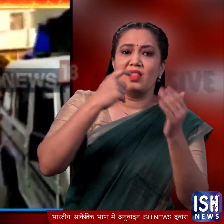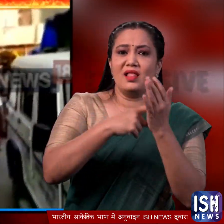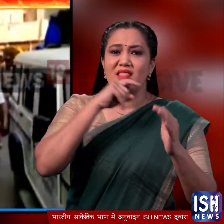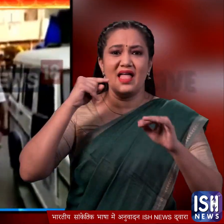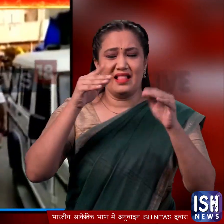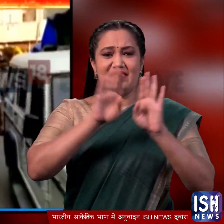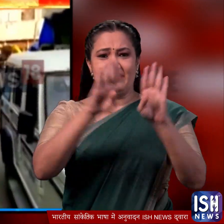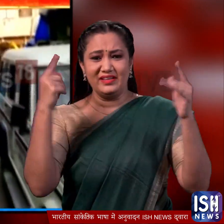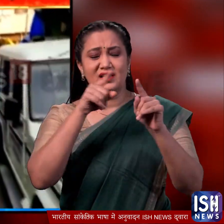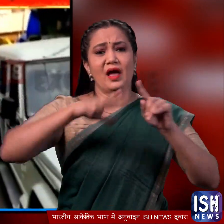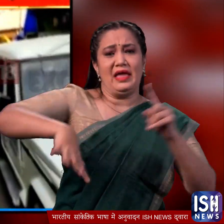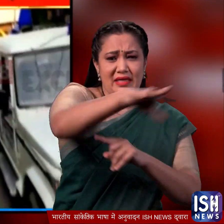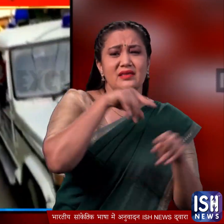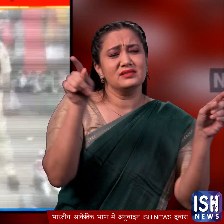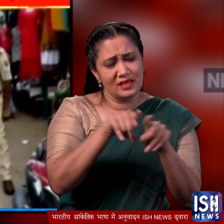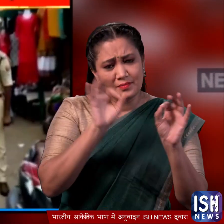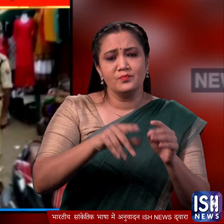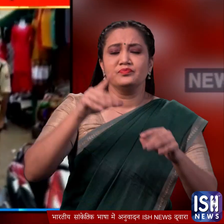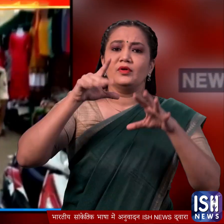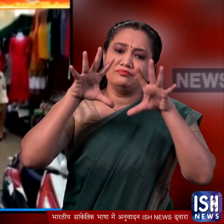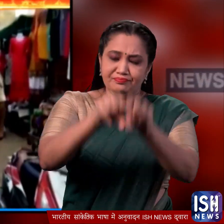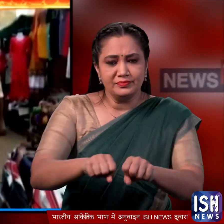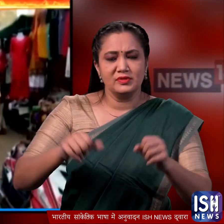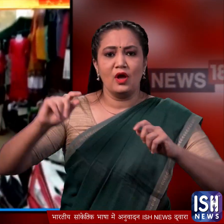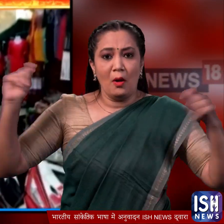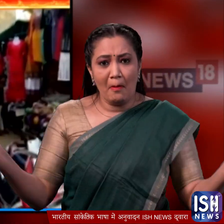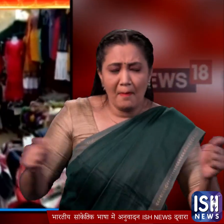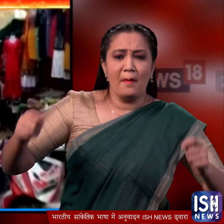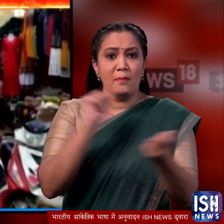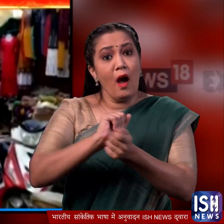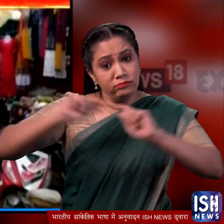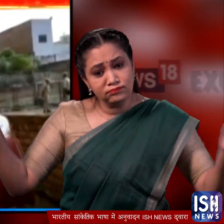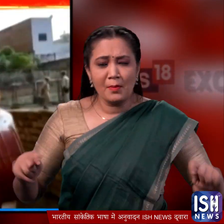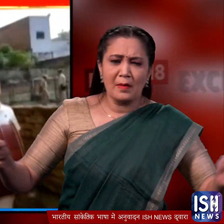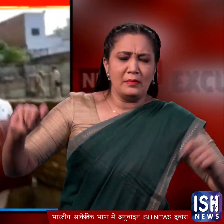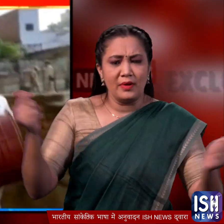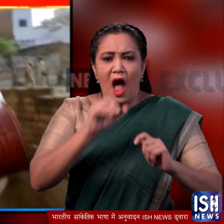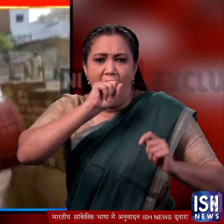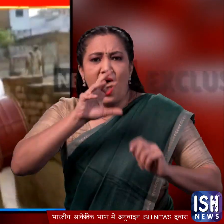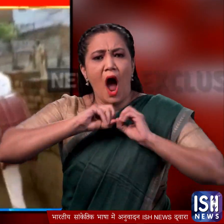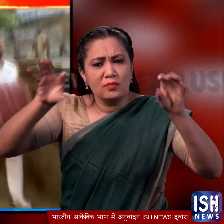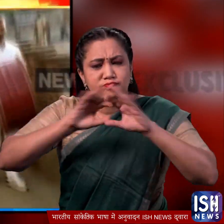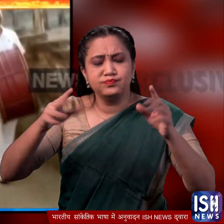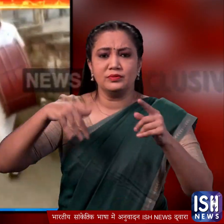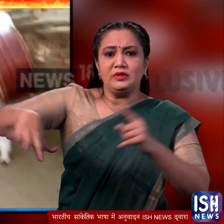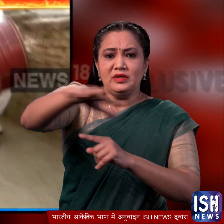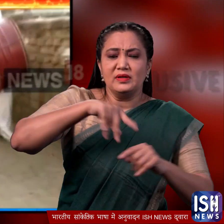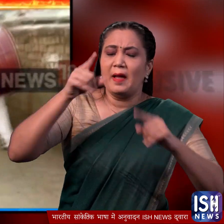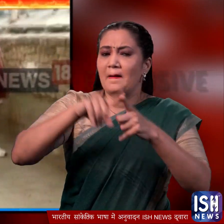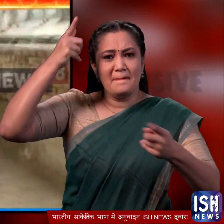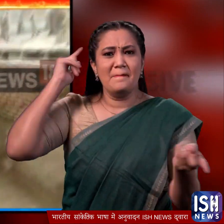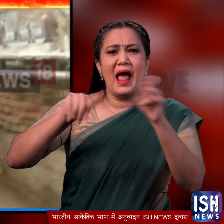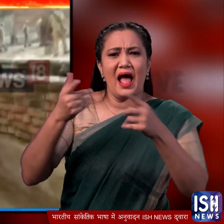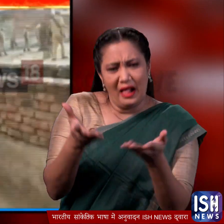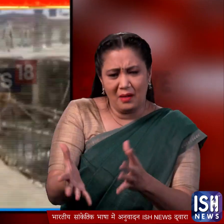पर बन रही इस इमारत को जब्त करने के लिए पुलिस की एक टीम ढोल नगाड़ों के साथ वहां पहुंची, जहां लाउडस्पीकर के जरिए संपत्ति के कुर्क होने